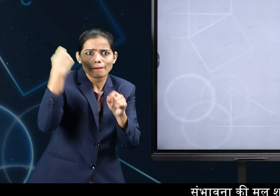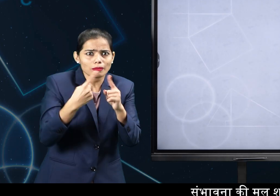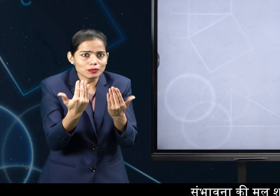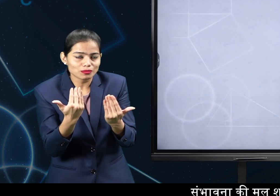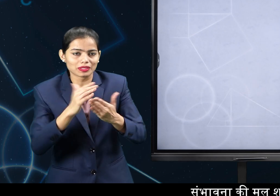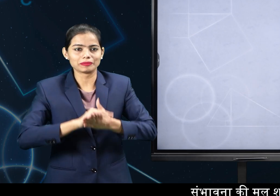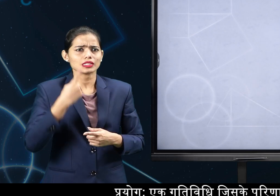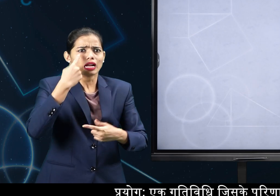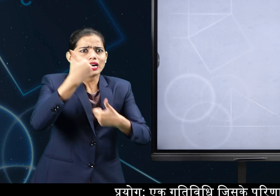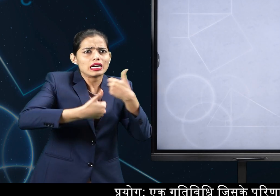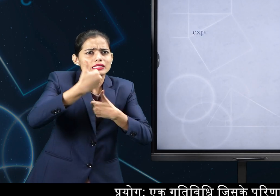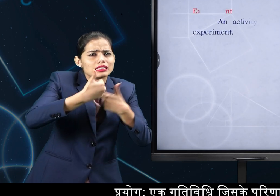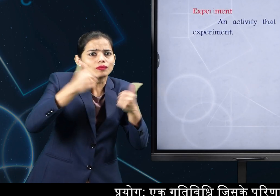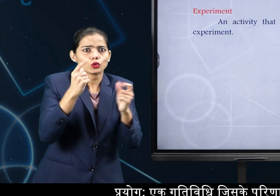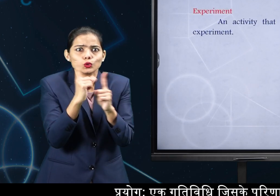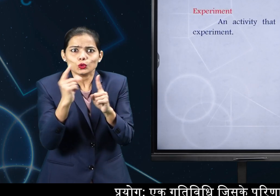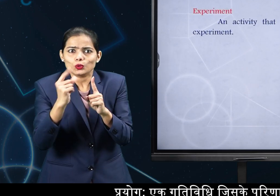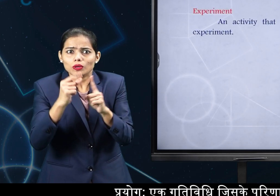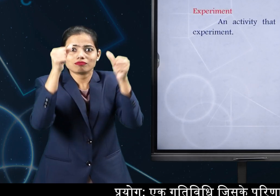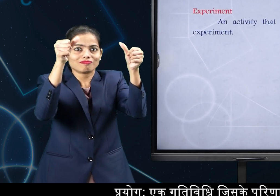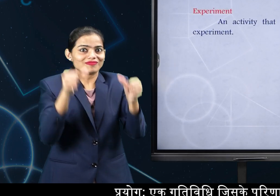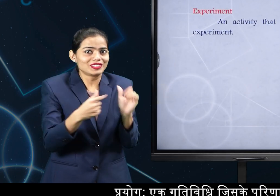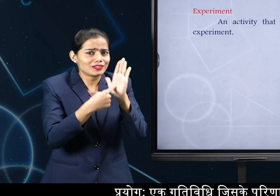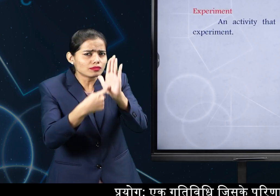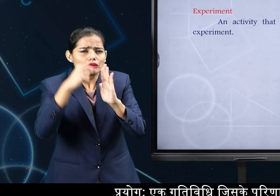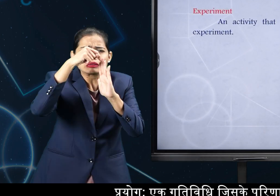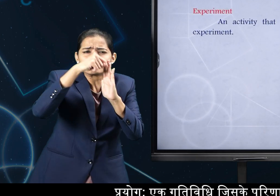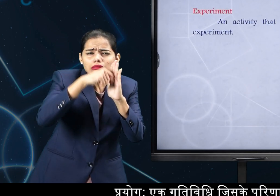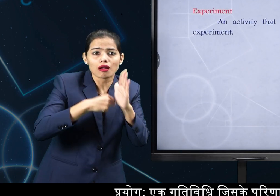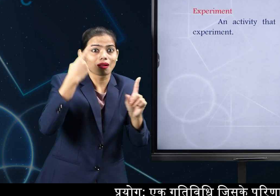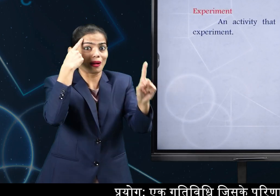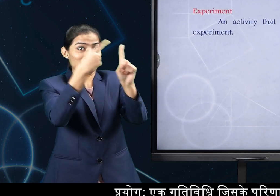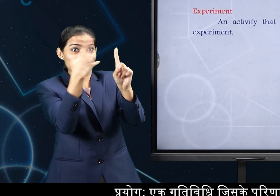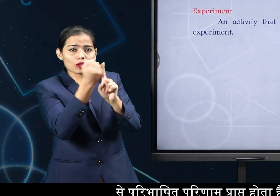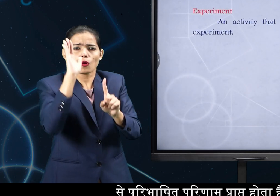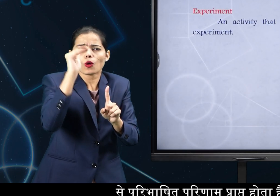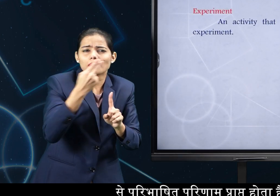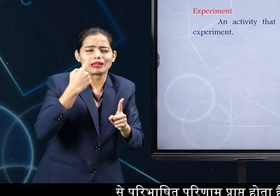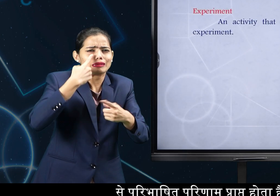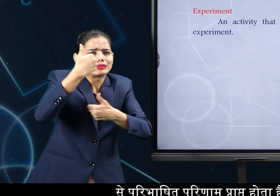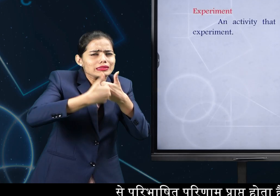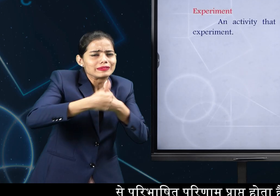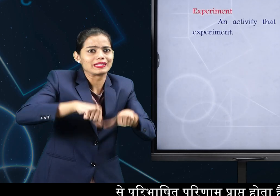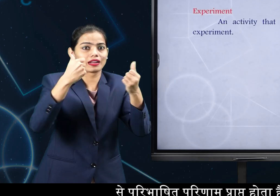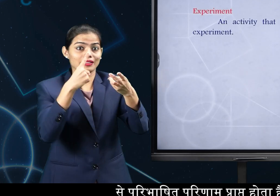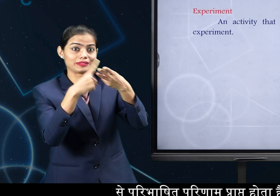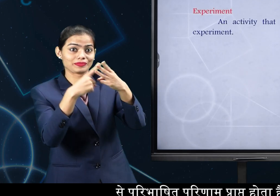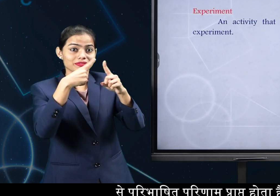शब्दावली। प्रयोग, एक गतिविधि जिसके परिणाम स्वरूप एक अच्छी तरह से परिभाषित परिणाम प्राप्त होता है, एक